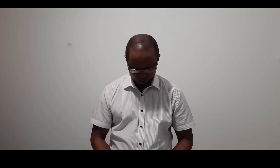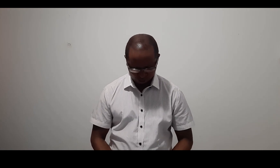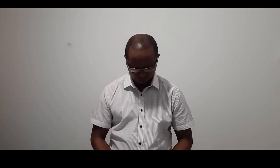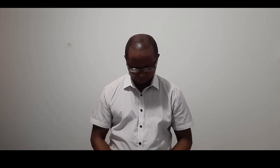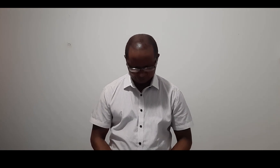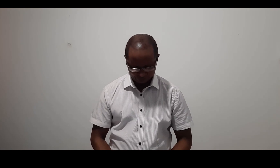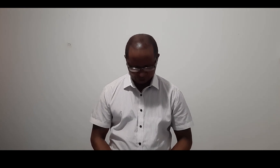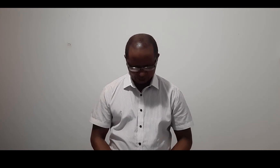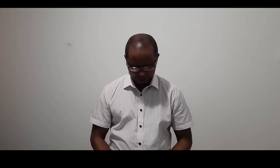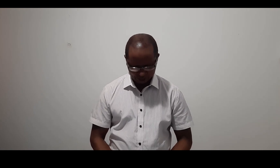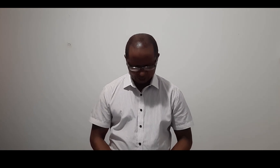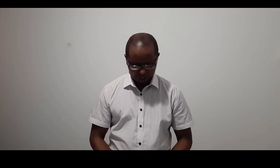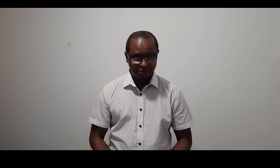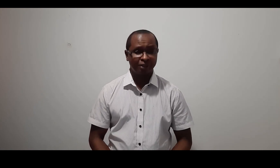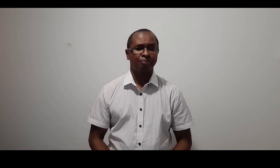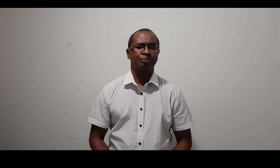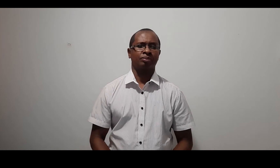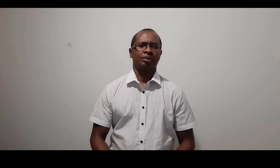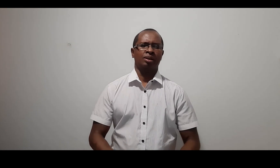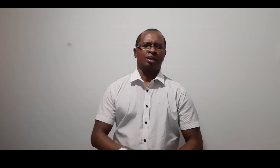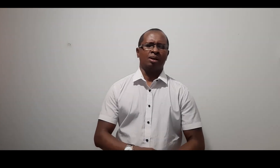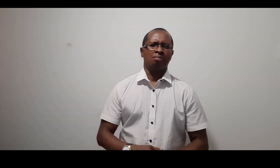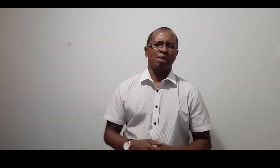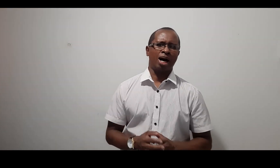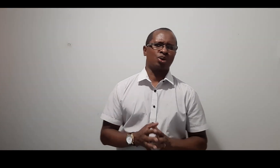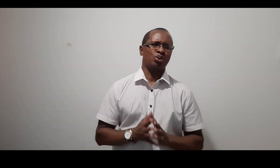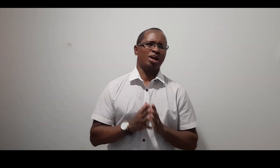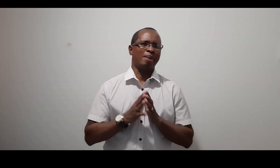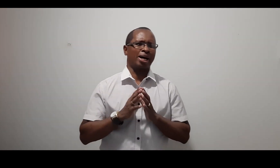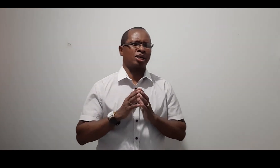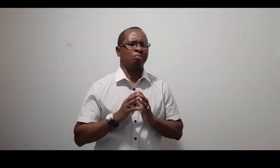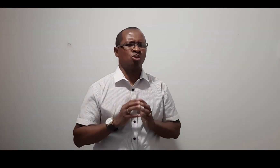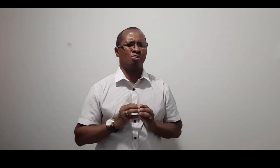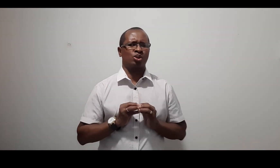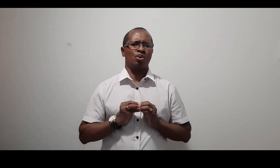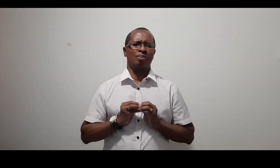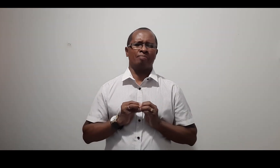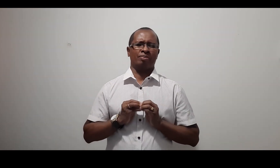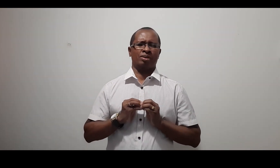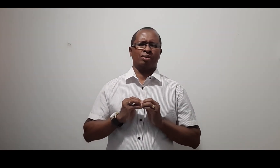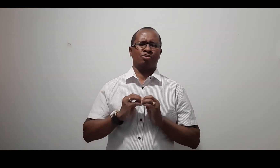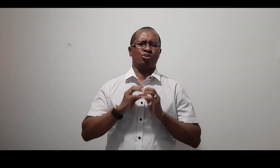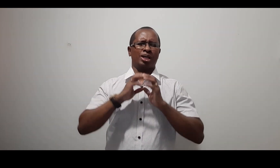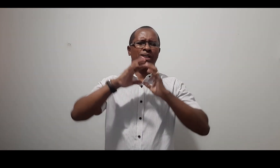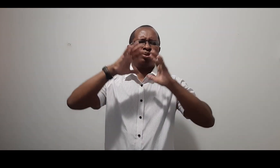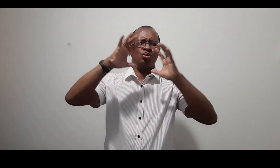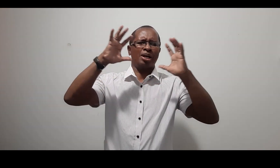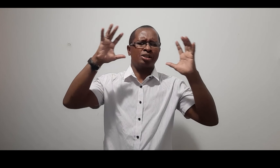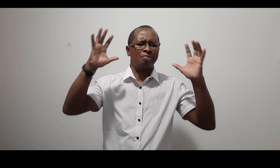fahafolo. Ravana, maro ny olona maratra am-po am'izao, vokatry ny olana